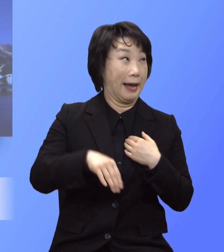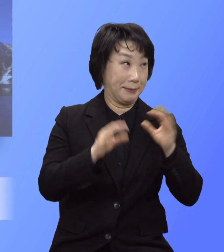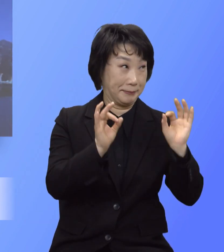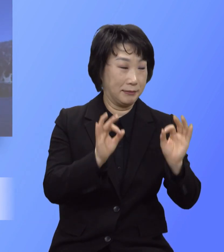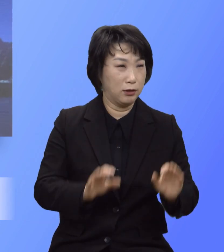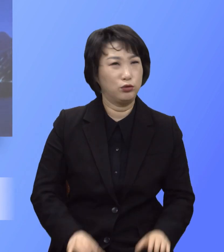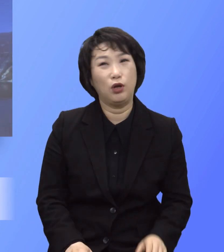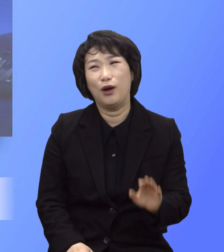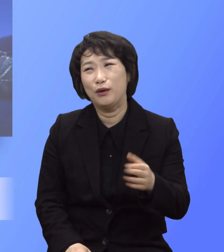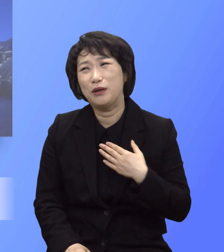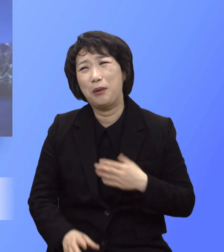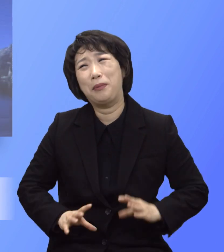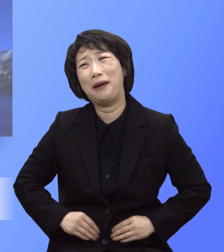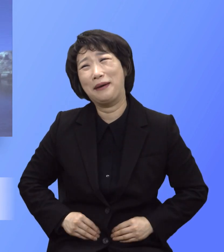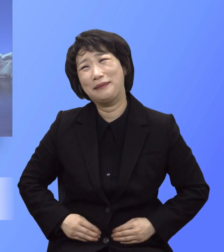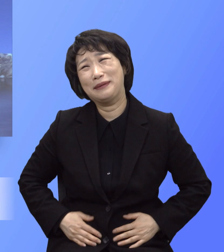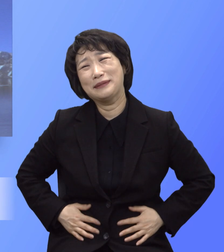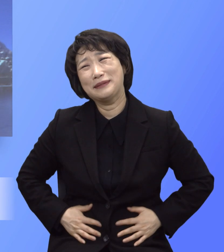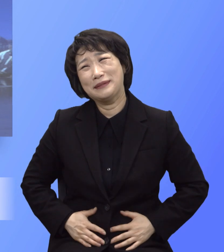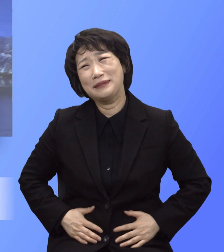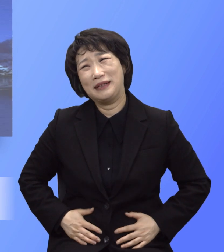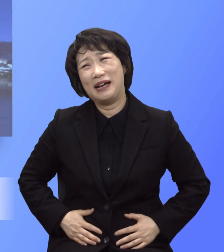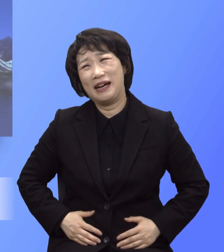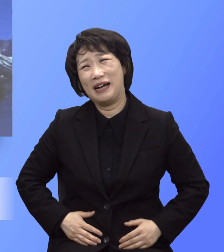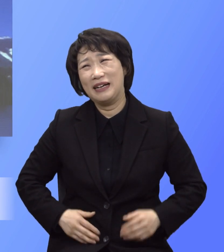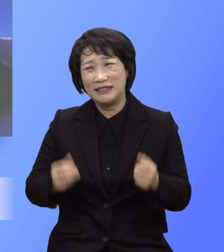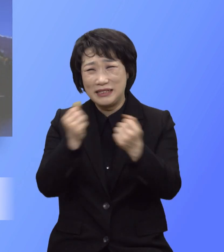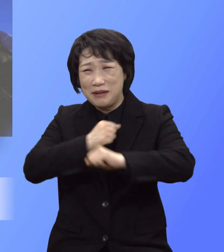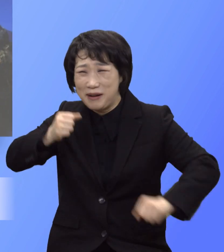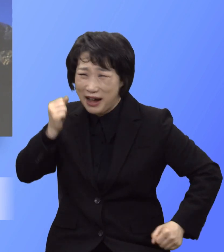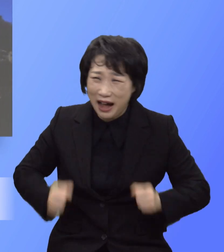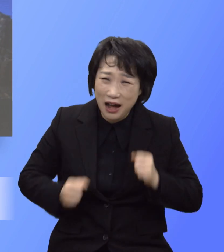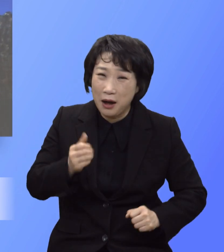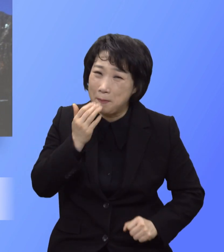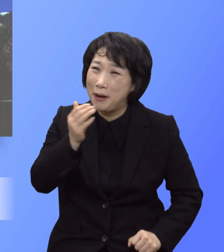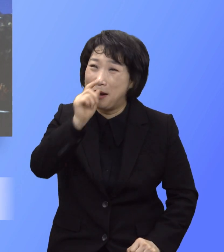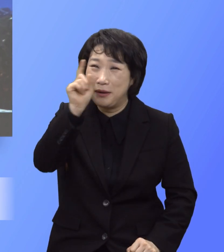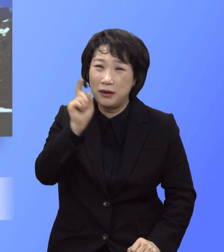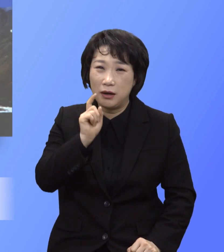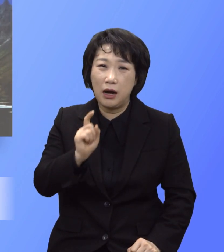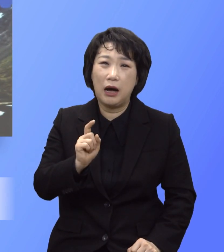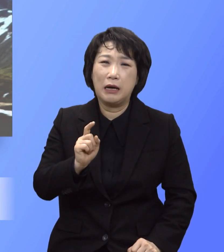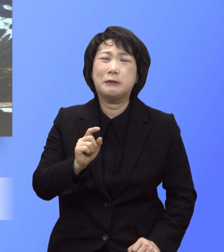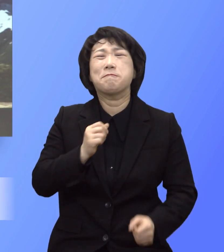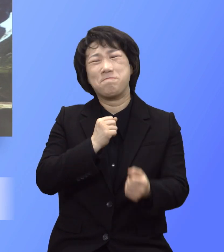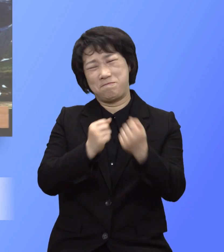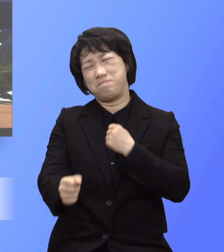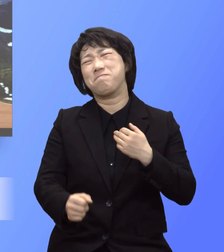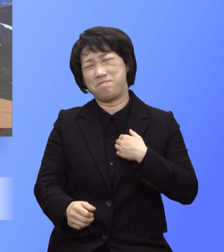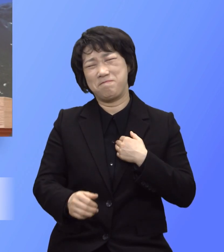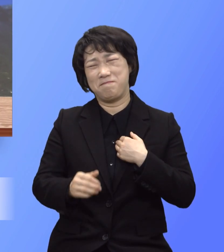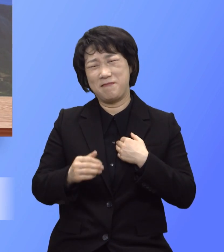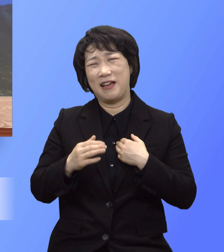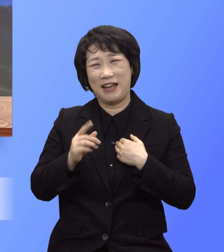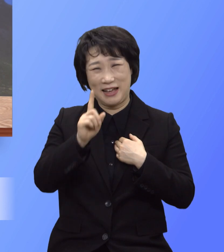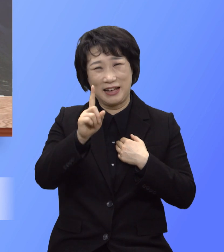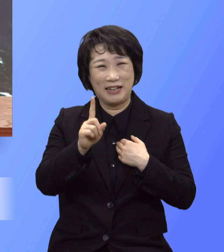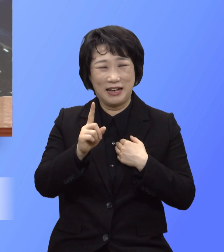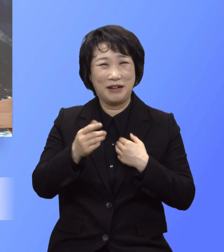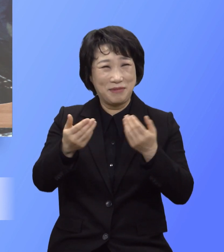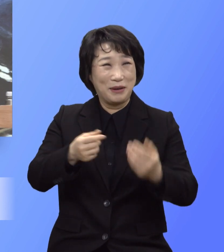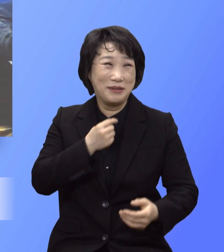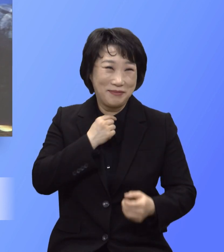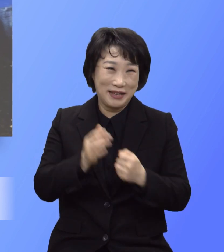배가 고파서 산바닥에 뛰어댕기려면 이게 가능하냐? 그래도 그냥 갑니다. 한 마리 얻을까